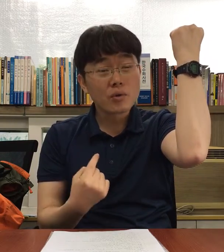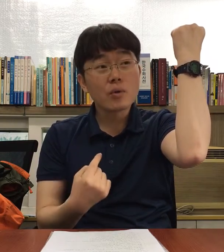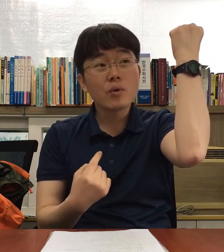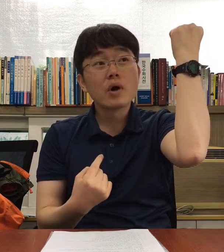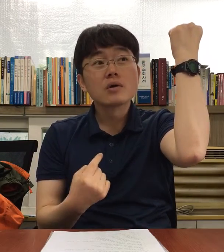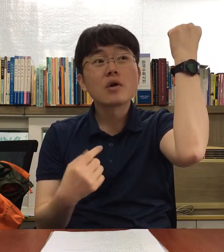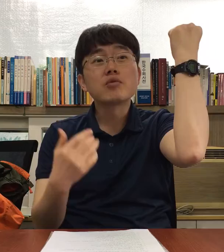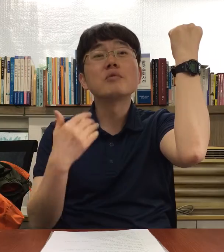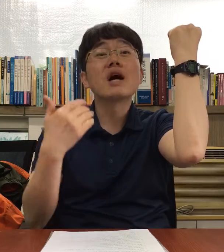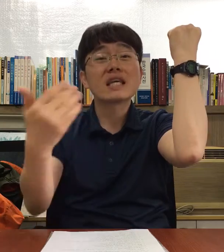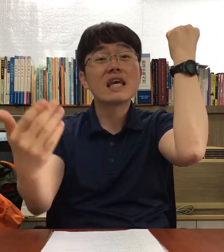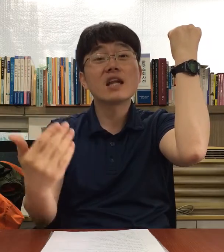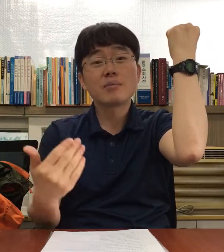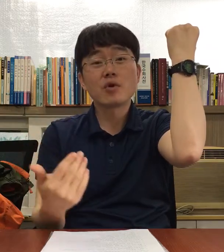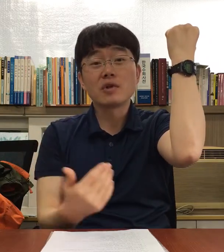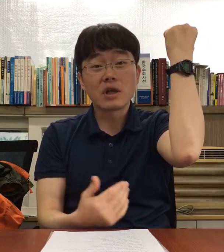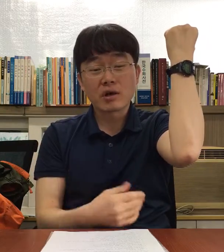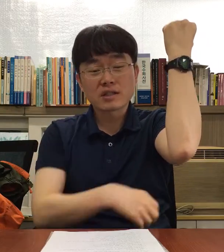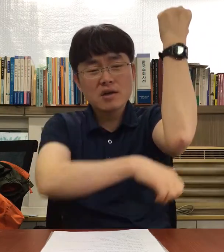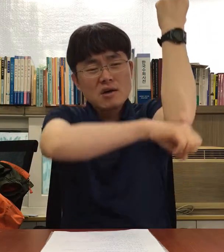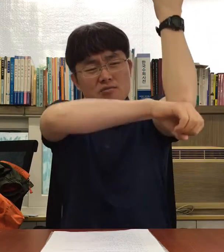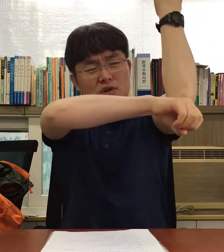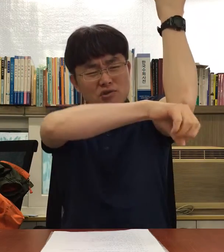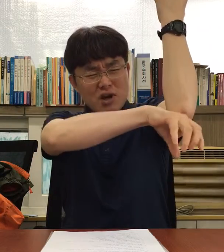표현이고 더 분명하게 이해되는 표현들이에요. 그래서 뿌리가 쫙.